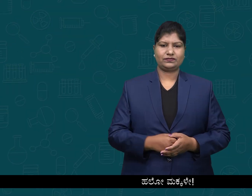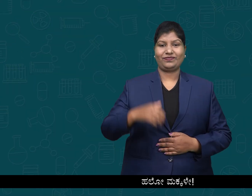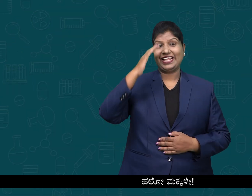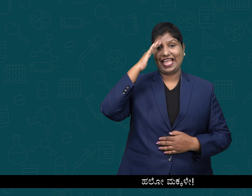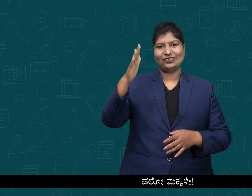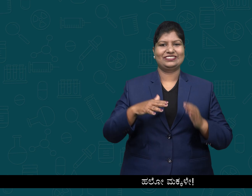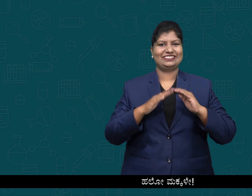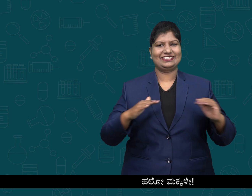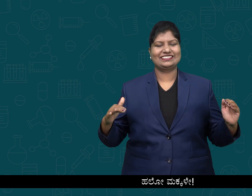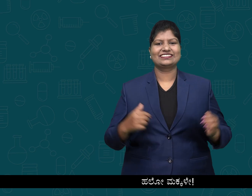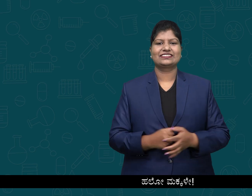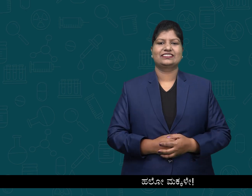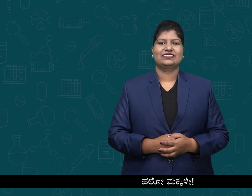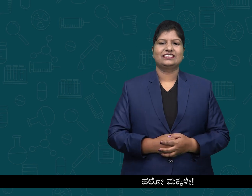ಹಲೋ ಮಕ್ಕಳೇ, ನನ್ನ ಹೆಸರು ಪ್ರಮೀಳಾ.